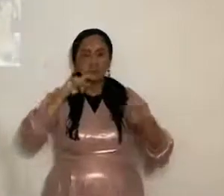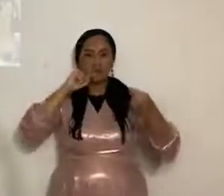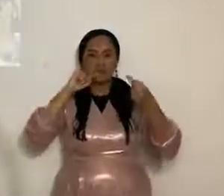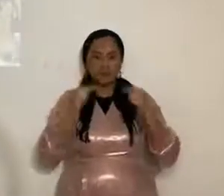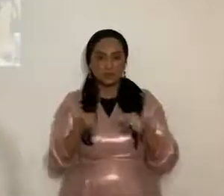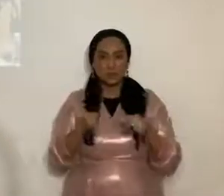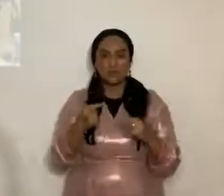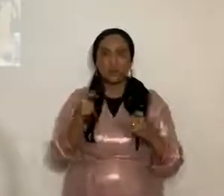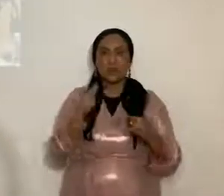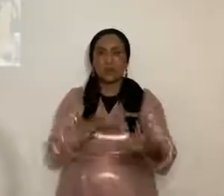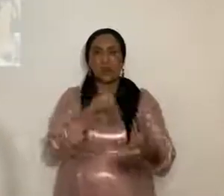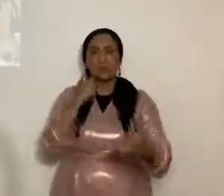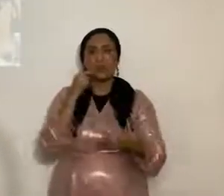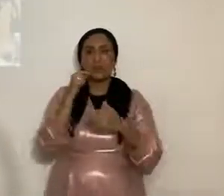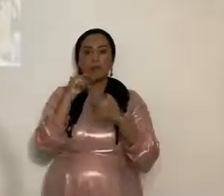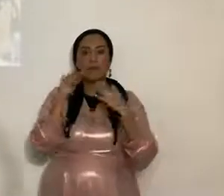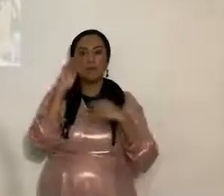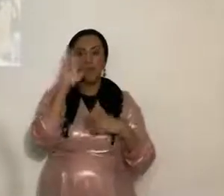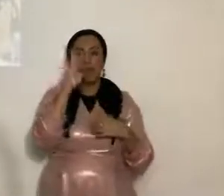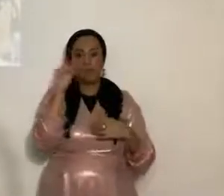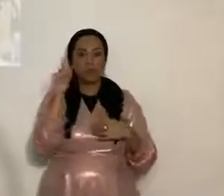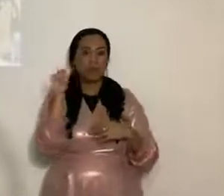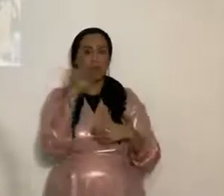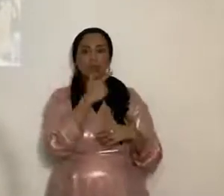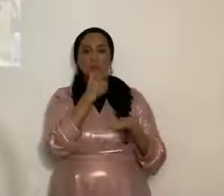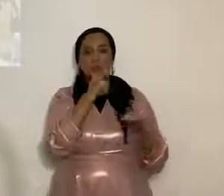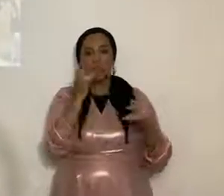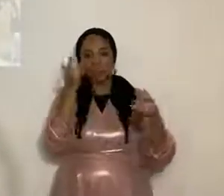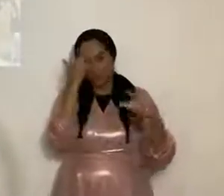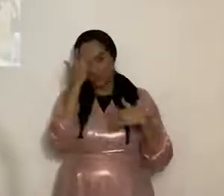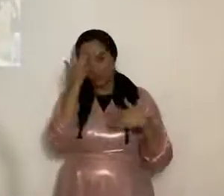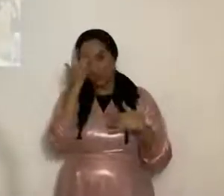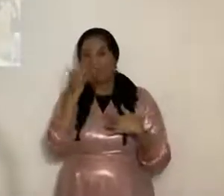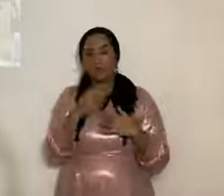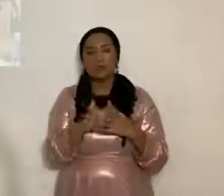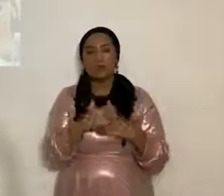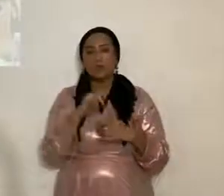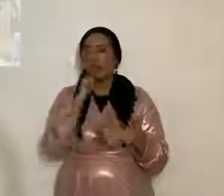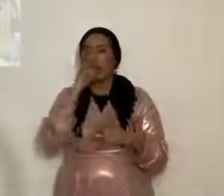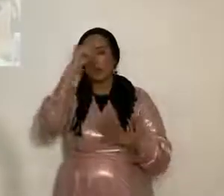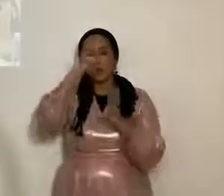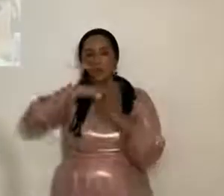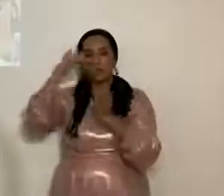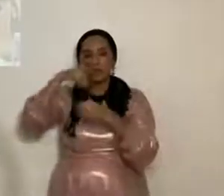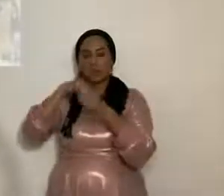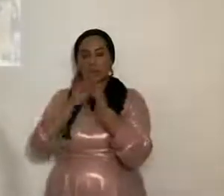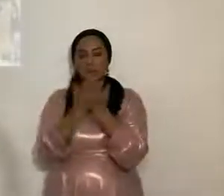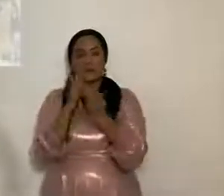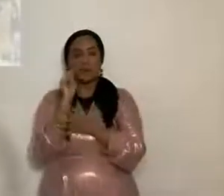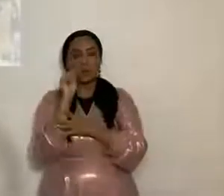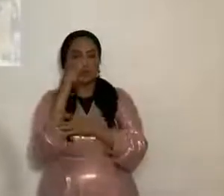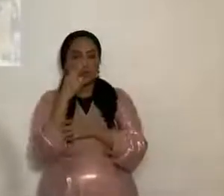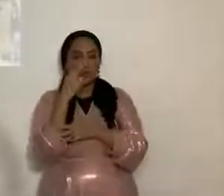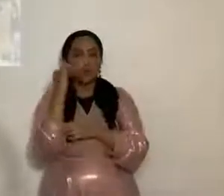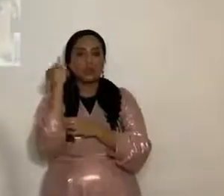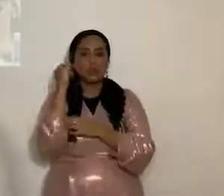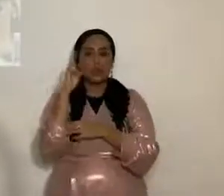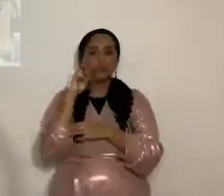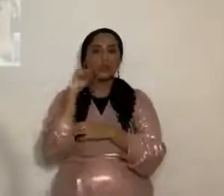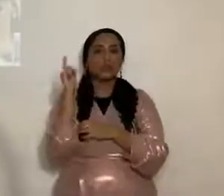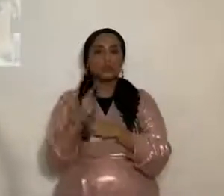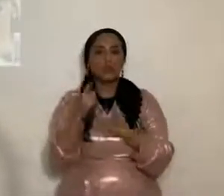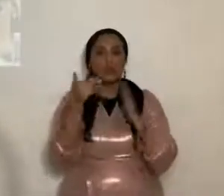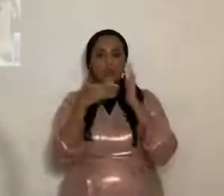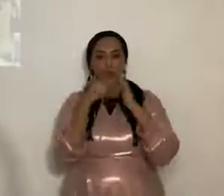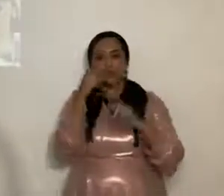duraderas. Verso 61. Asimismo toda enfermedad y toda plaga que no esté escrita en el libro de esta Torá, Yahweh le enviará